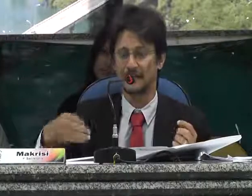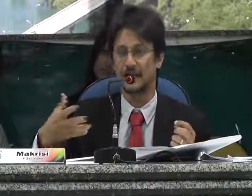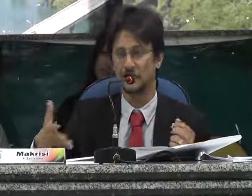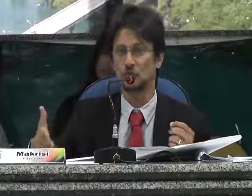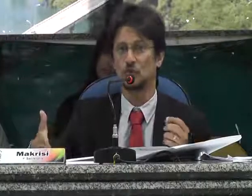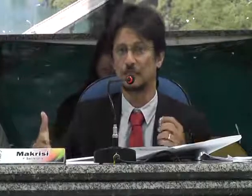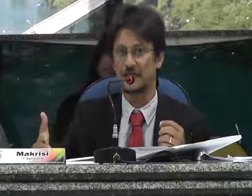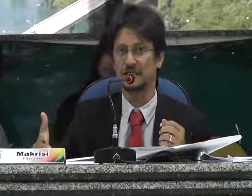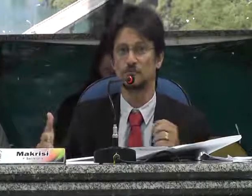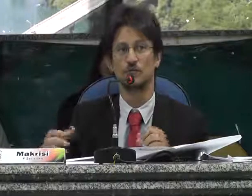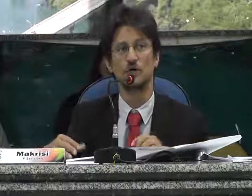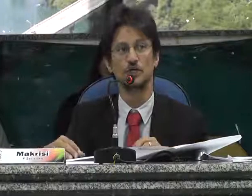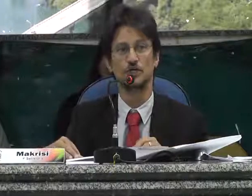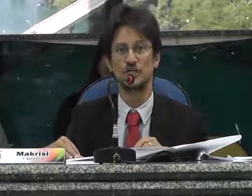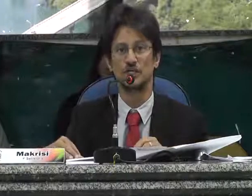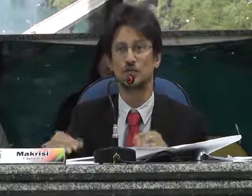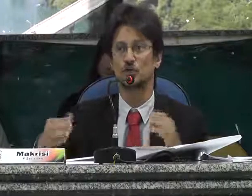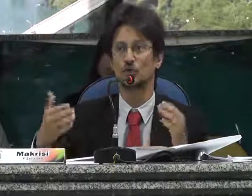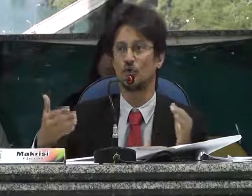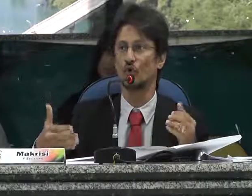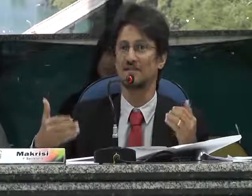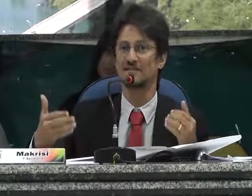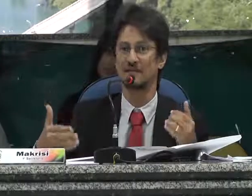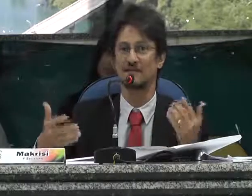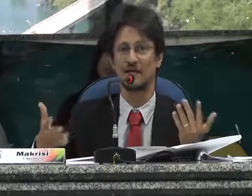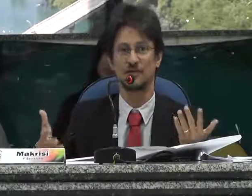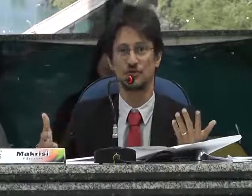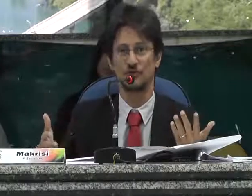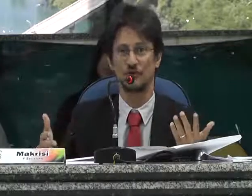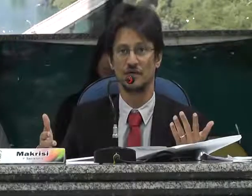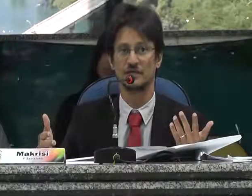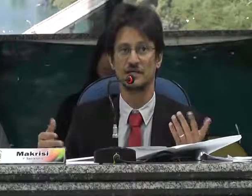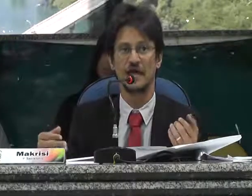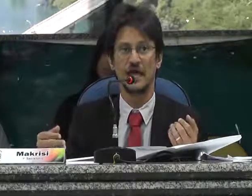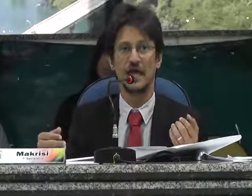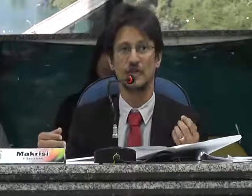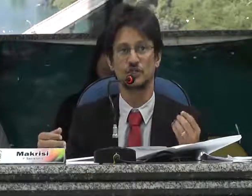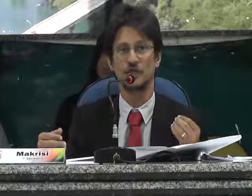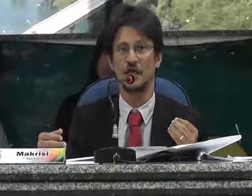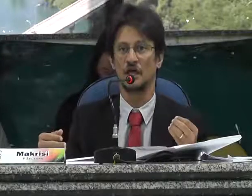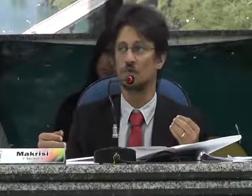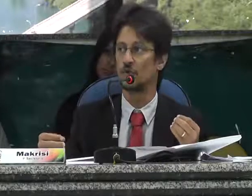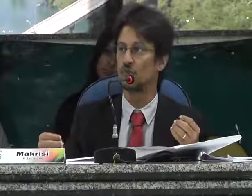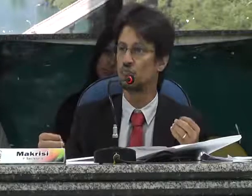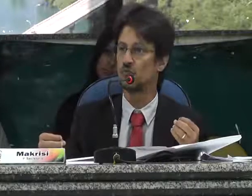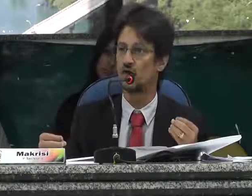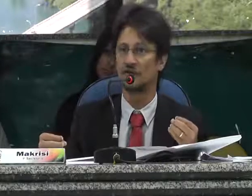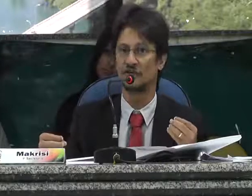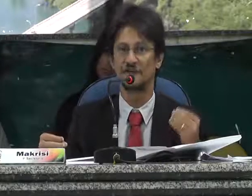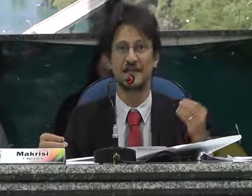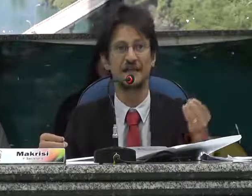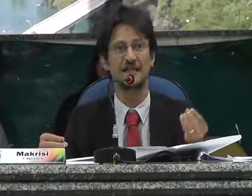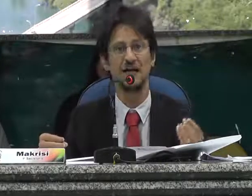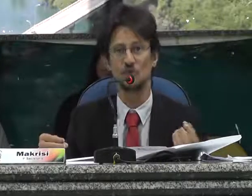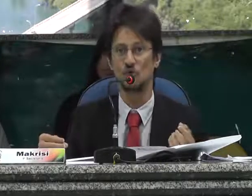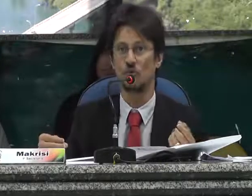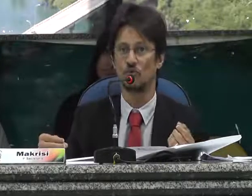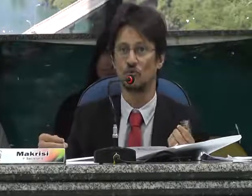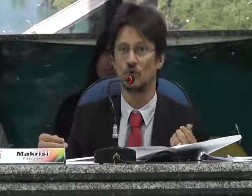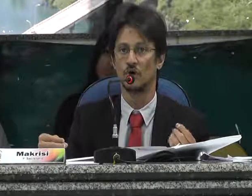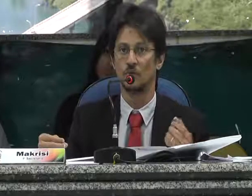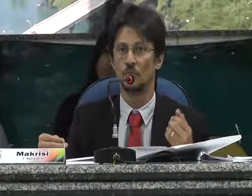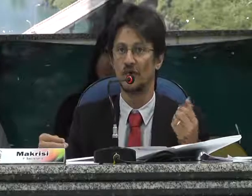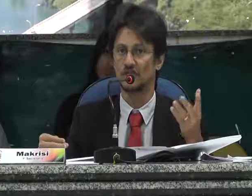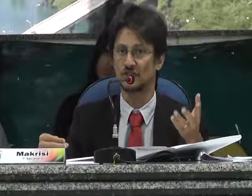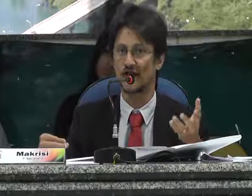mas acredito mesmo, de que todas as religiões, elas têm uma finalidade em